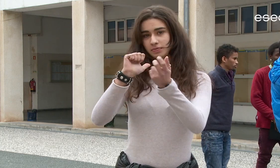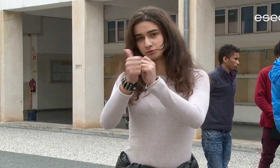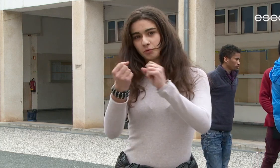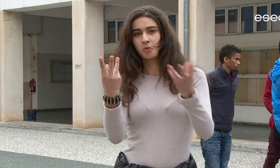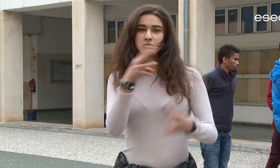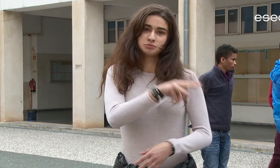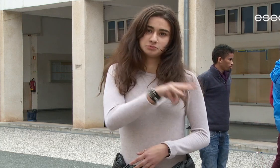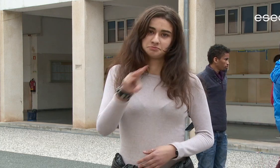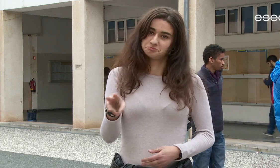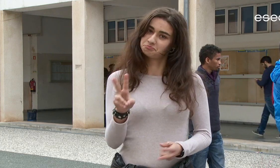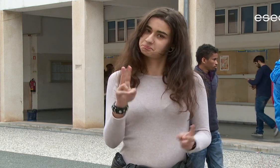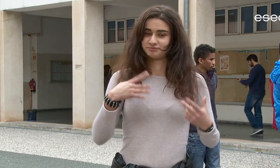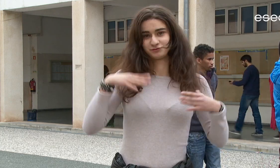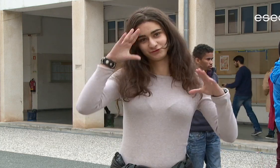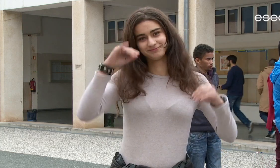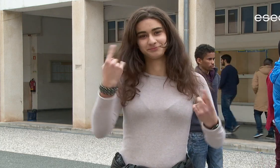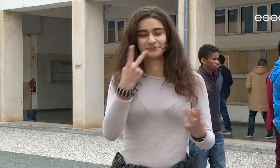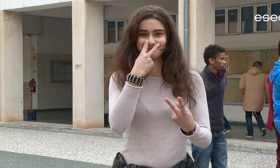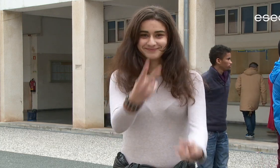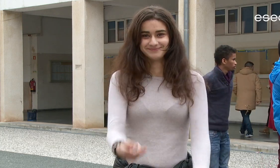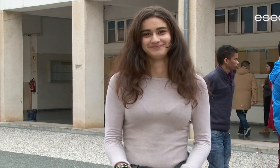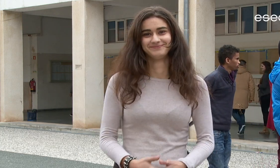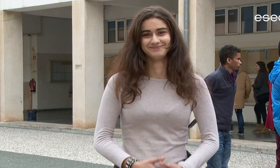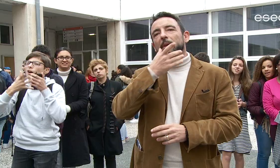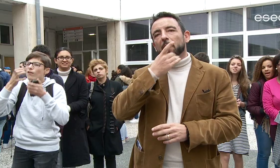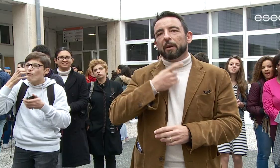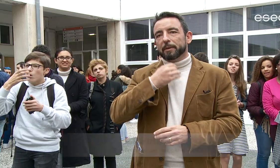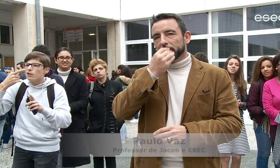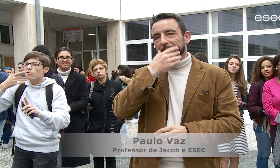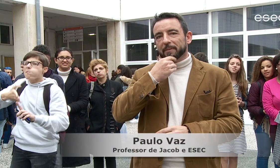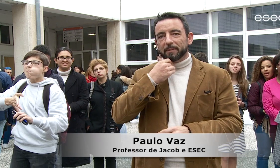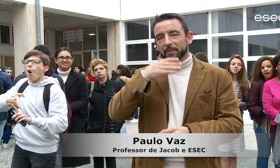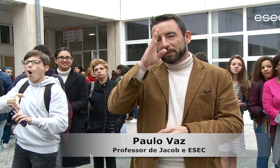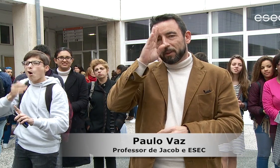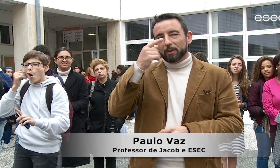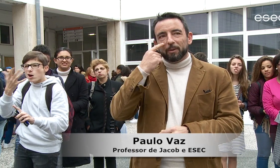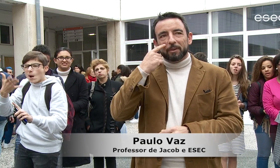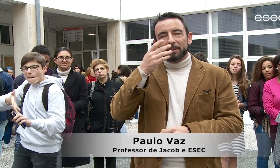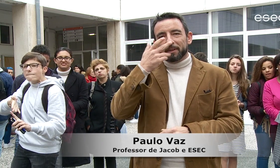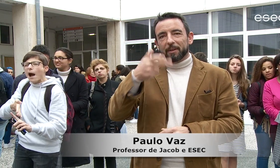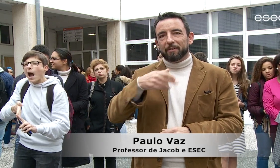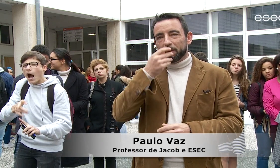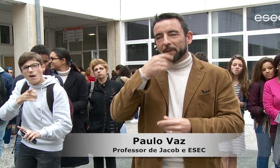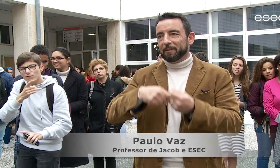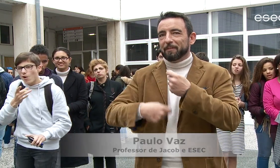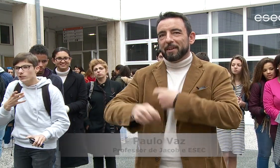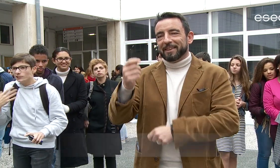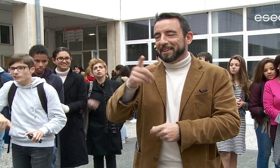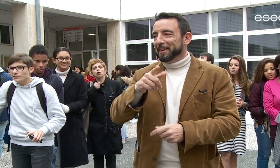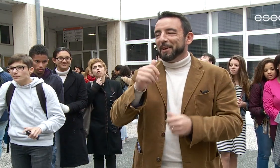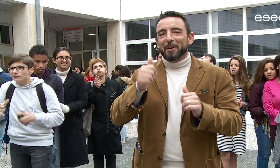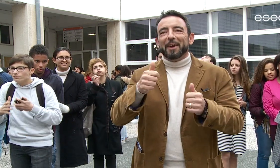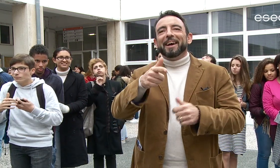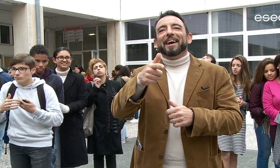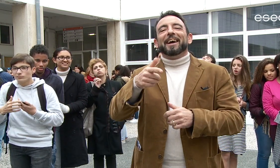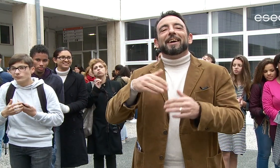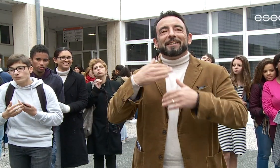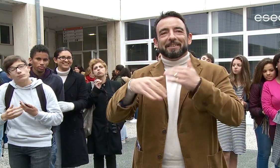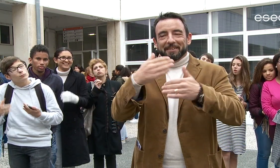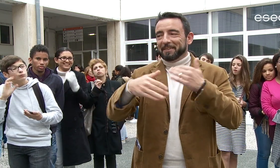Multimédia não sei bem qual dos dois será mas depois Verei o meu nome gestual é este todos me conhecem Já estou na idade da reforma mas